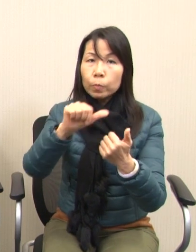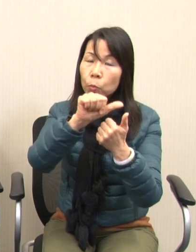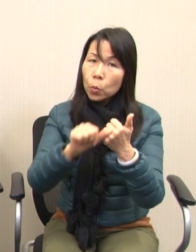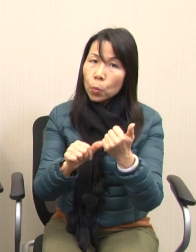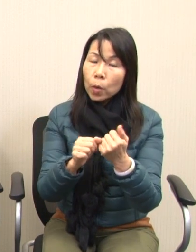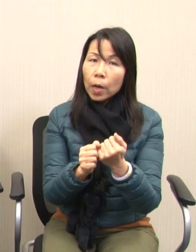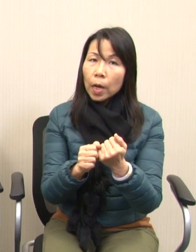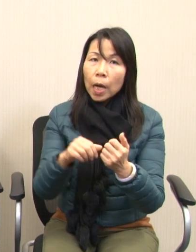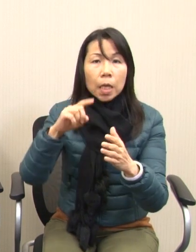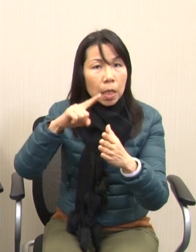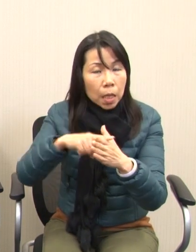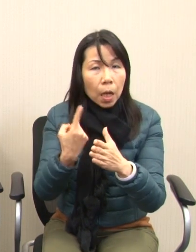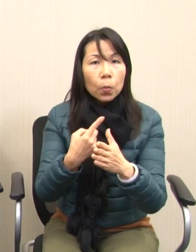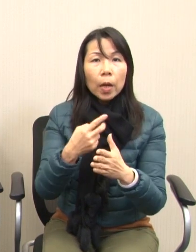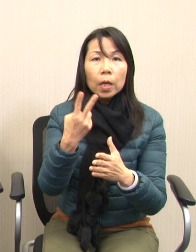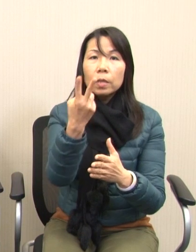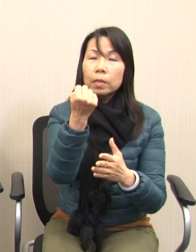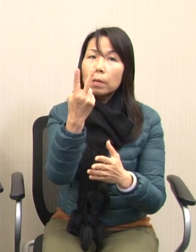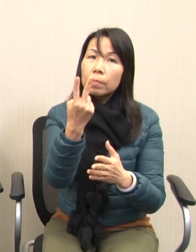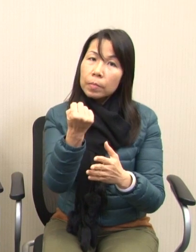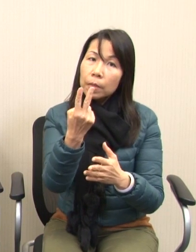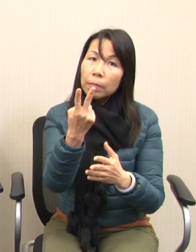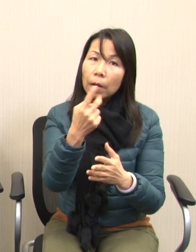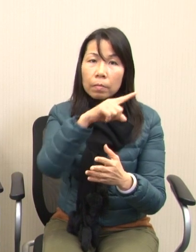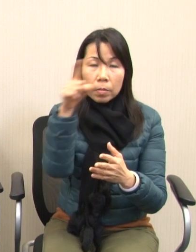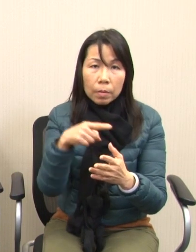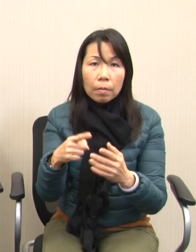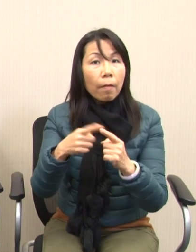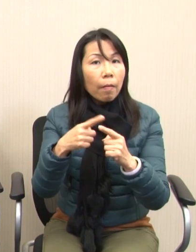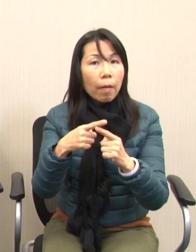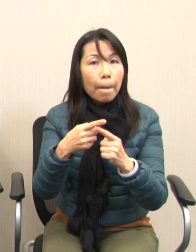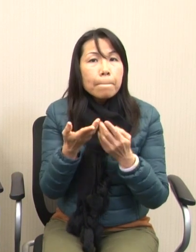嗰220,000人俾我做選委。